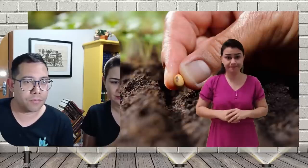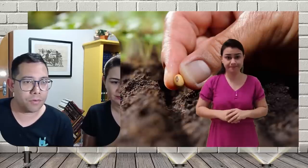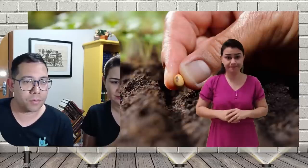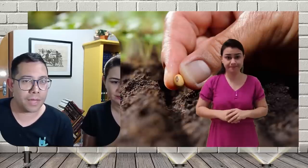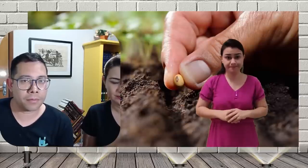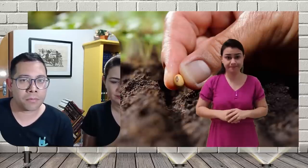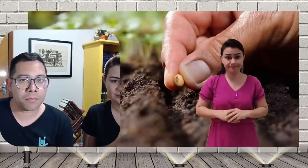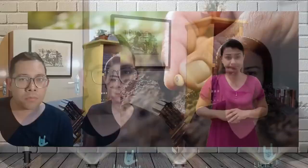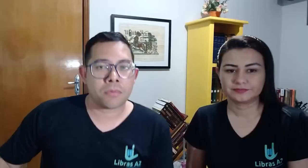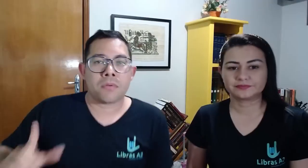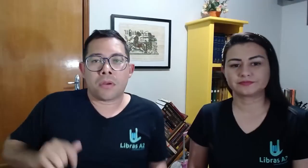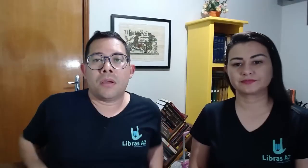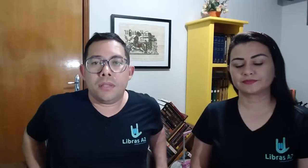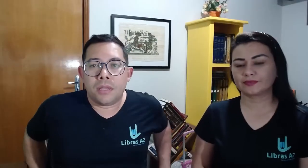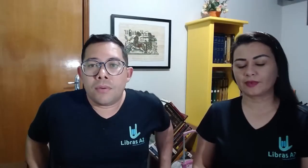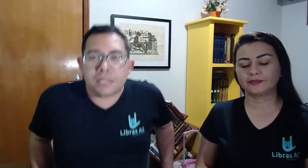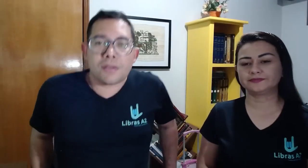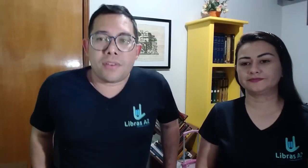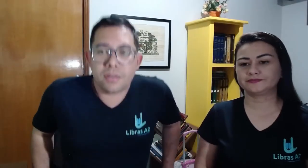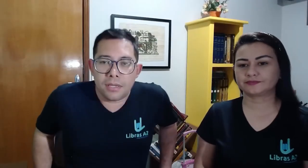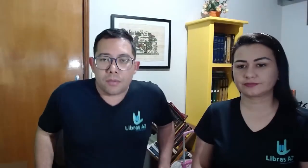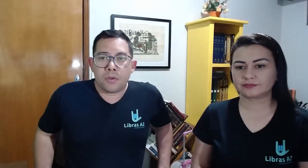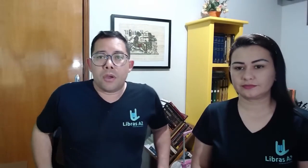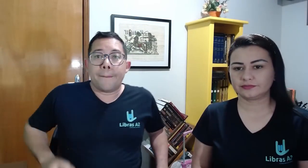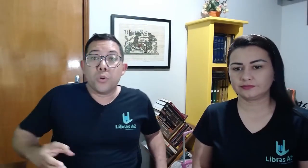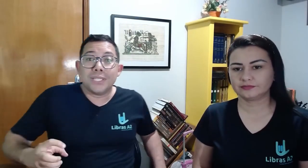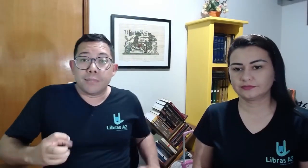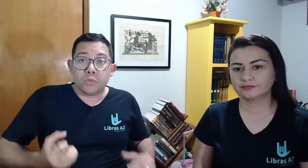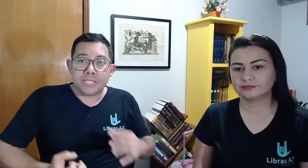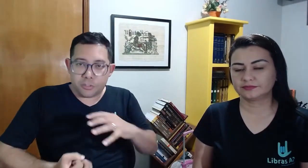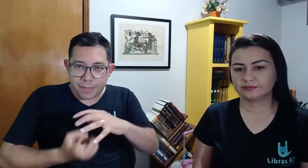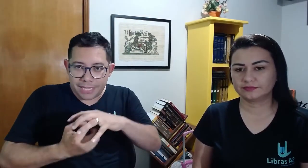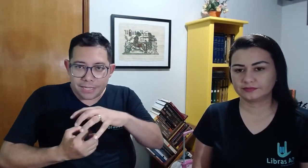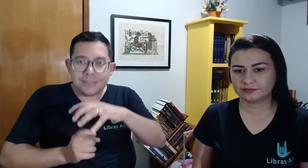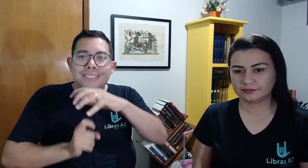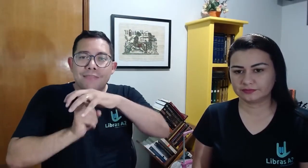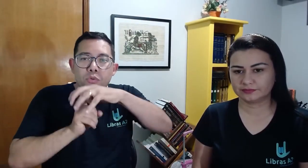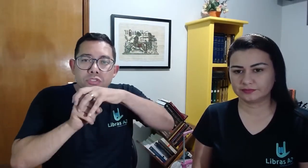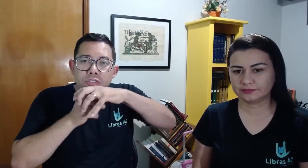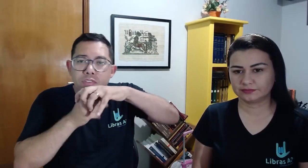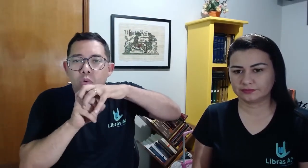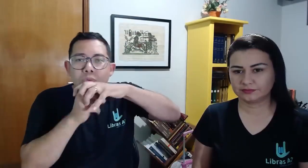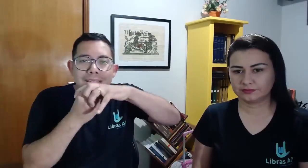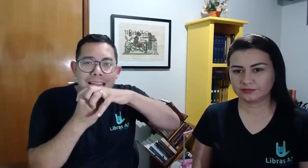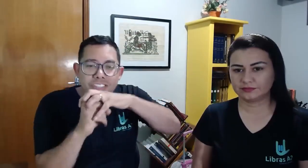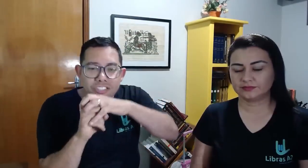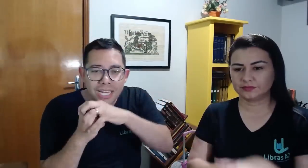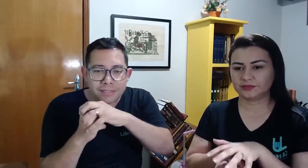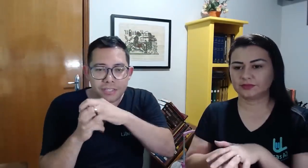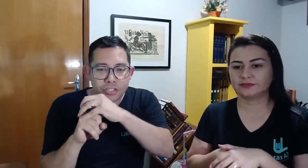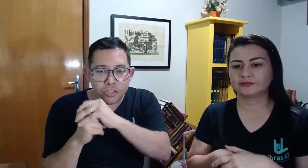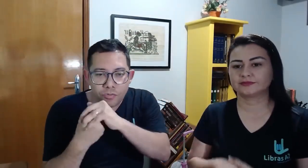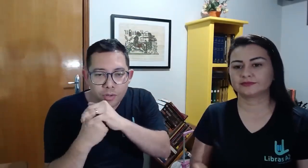Vamos lá. Então ela estava falando que por ter muitas pedras, estava com dificuldade de nascer.